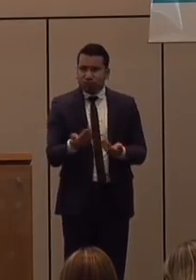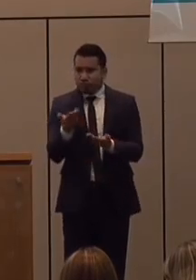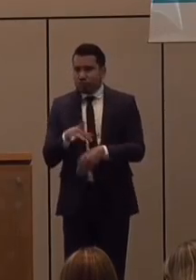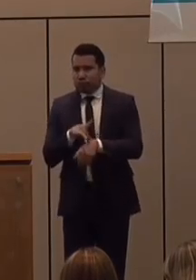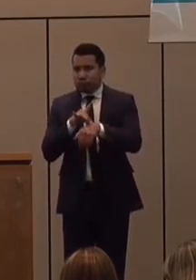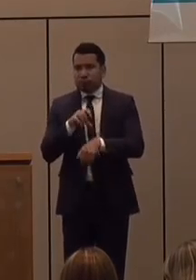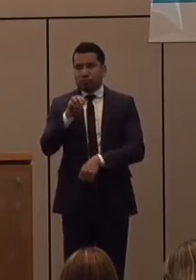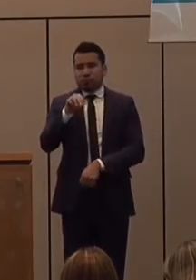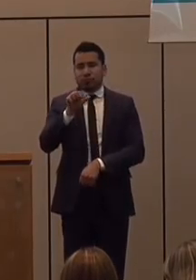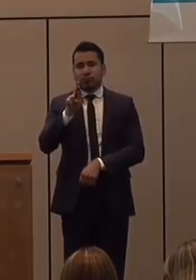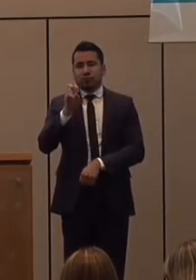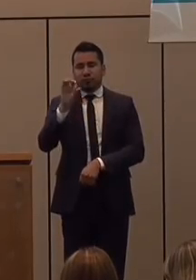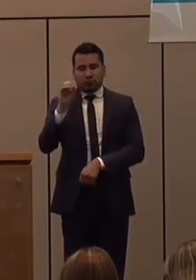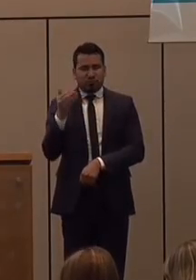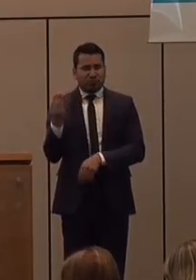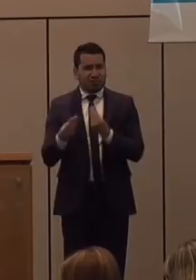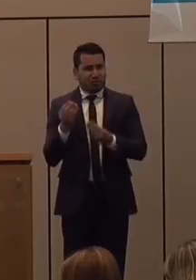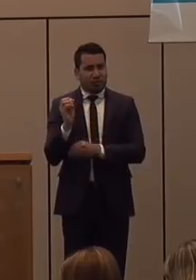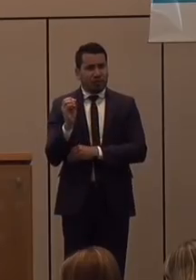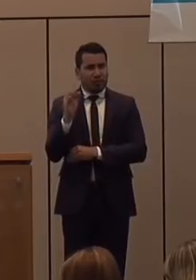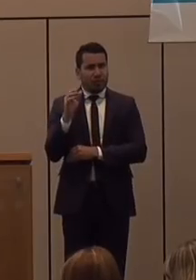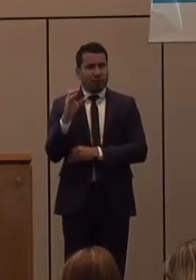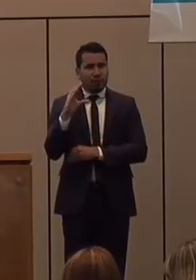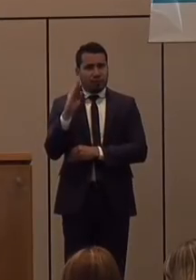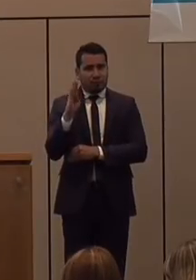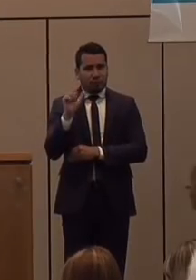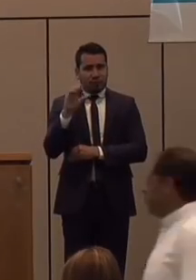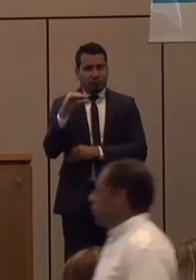vamos en bancóldex y y que estamos haciendo para el apoyo empresarios